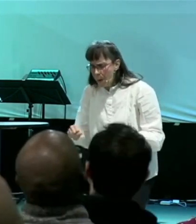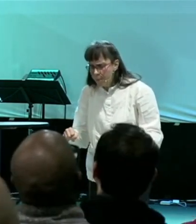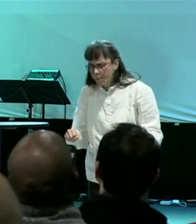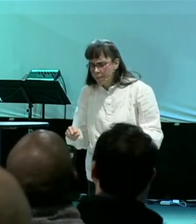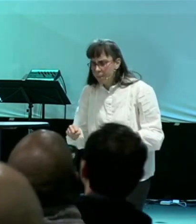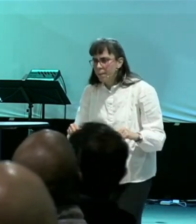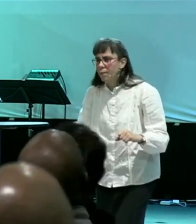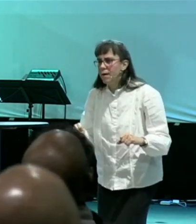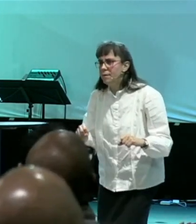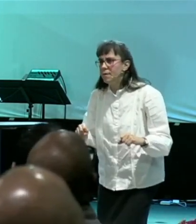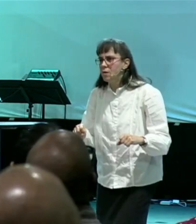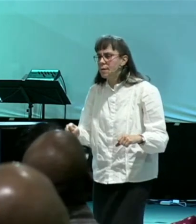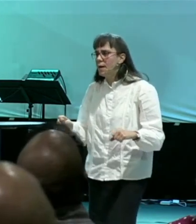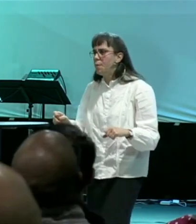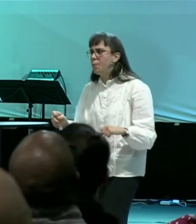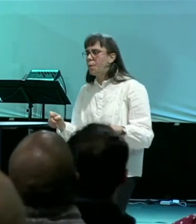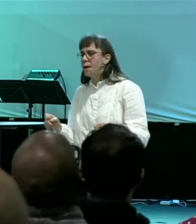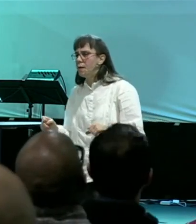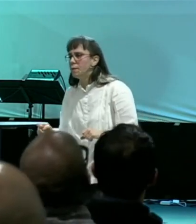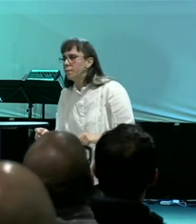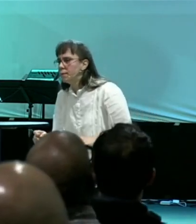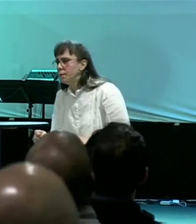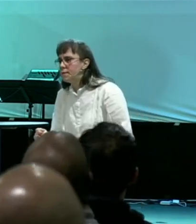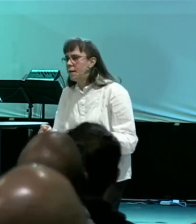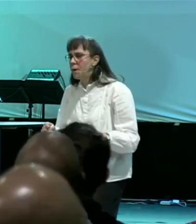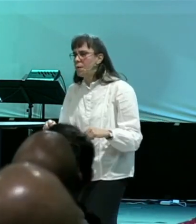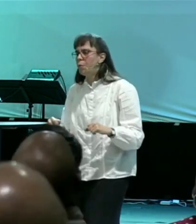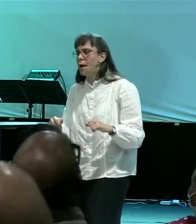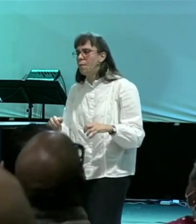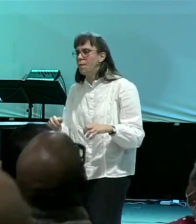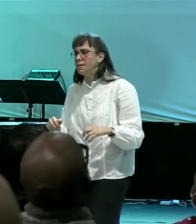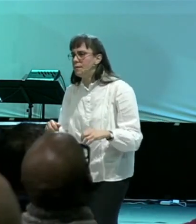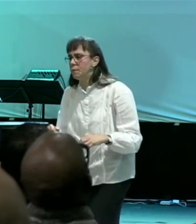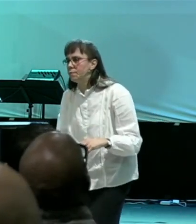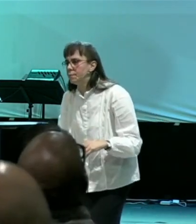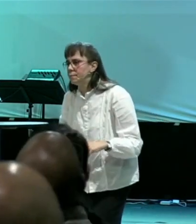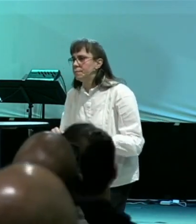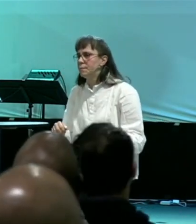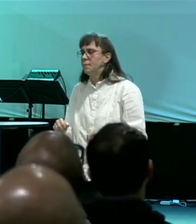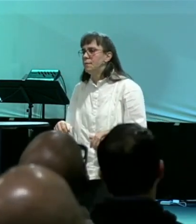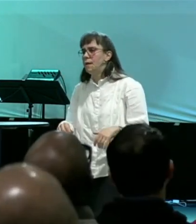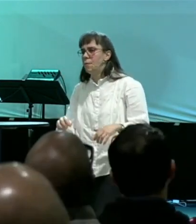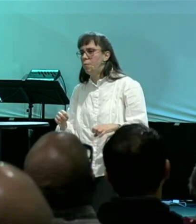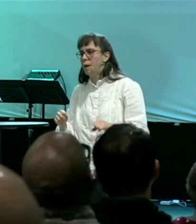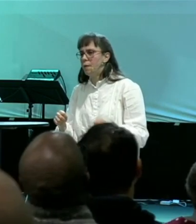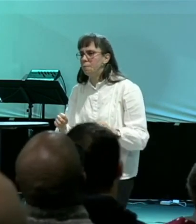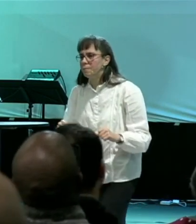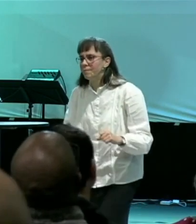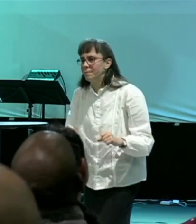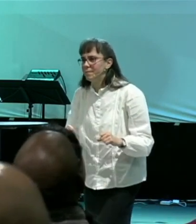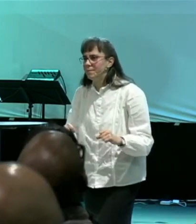Ma sœur, lève-toi dans la prière. My sister, stand up in prayer. Lève-toi dans la prière, juste. Stand up in prayer, my sister. Lève-toi dans la prière. Stand up in